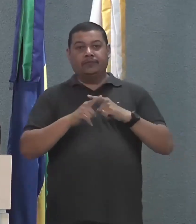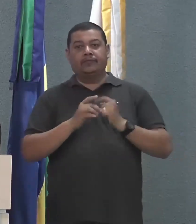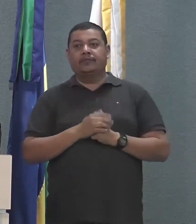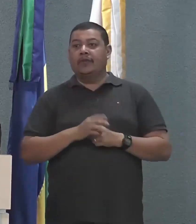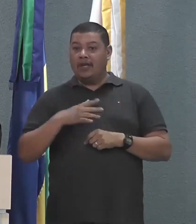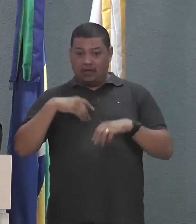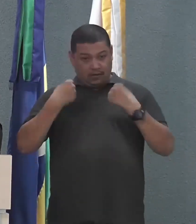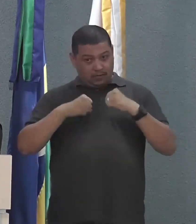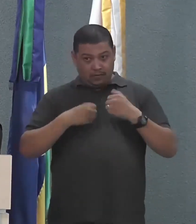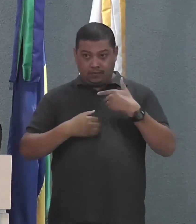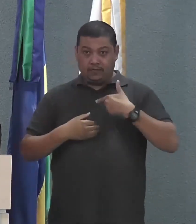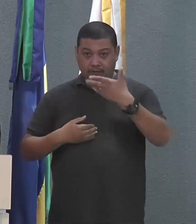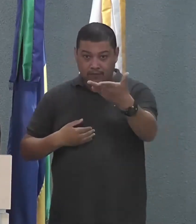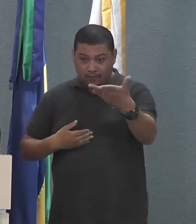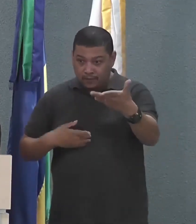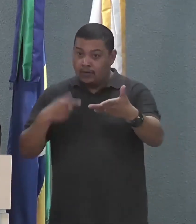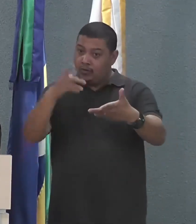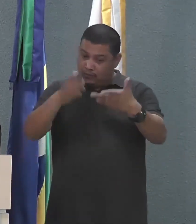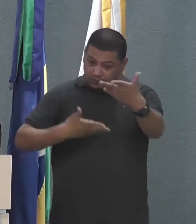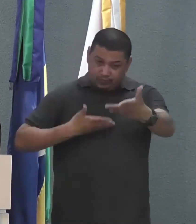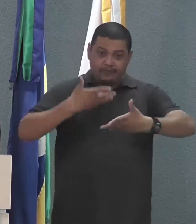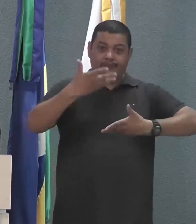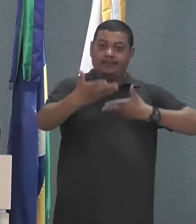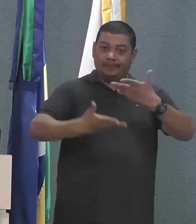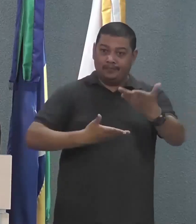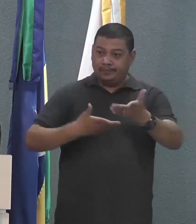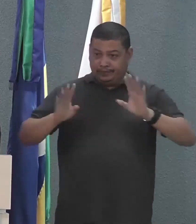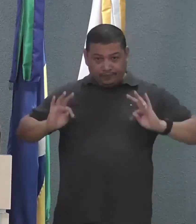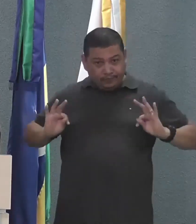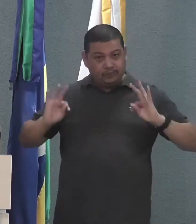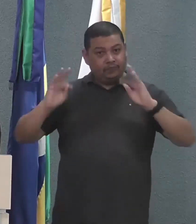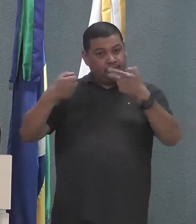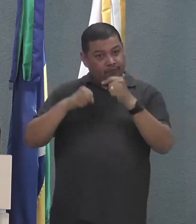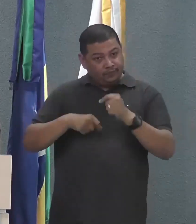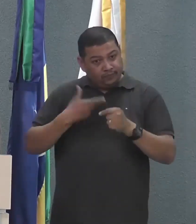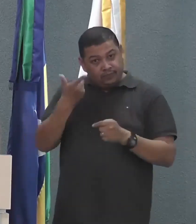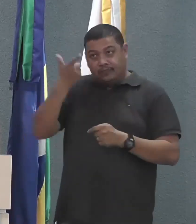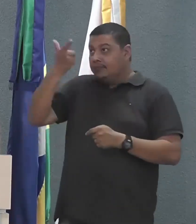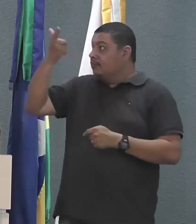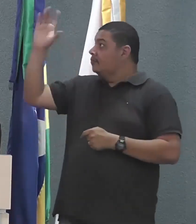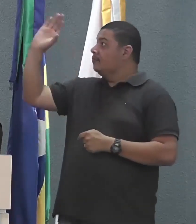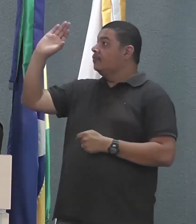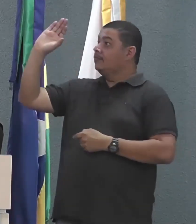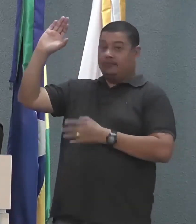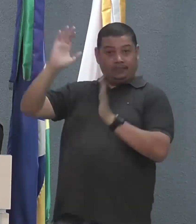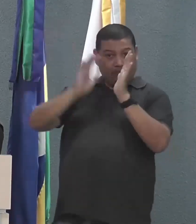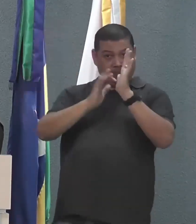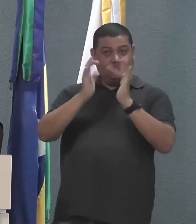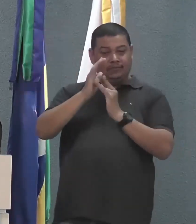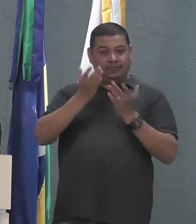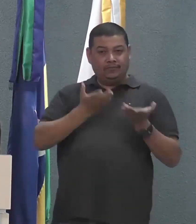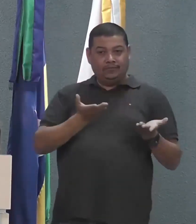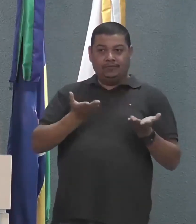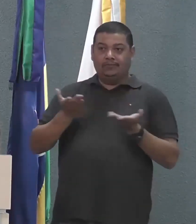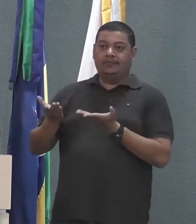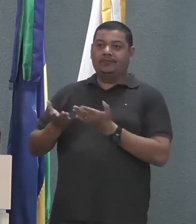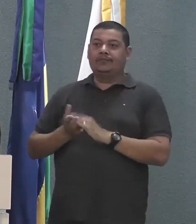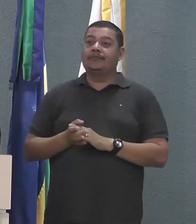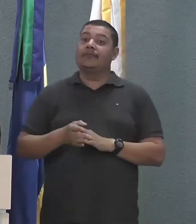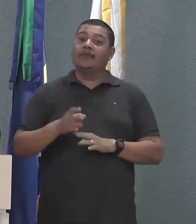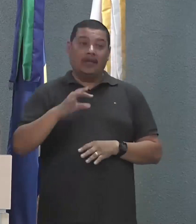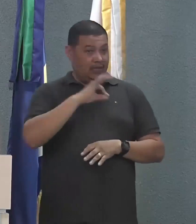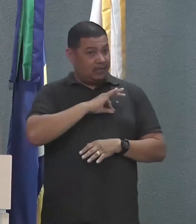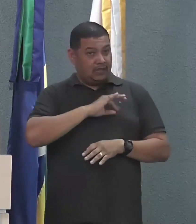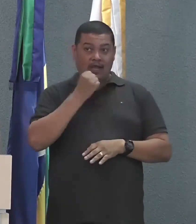eu preciso de você, você precisa de mim e todos precisam de Cristo. Essa gratificação é mais do que merecida a